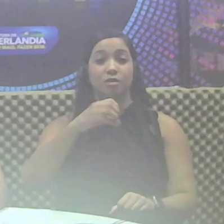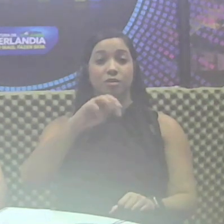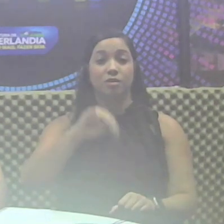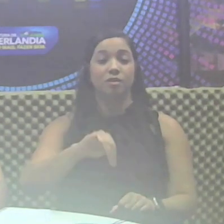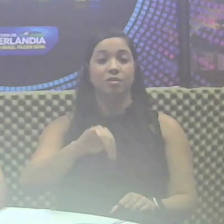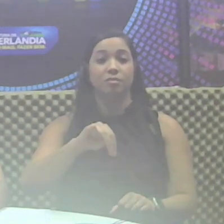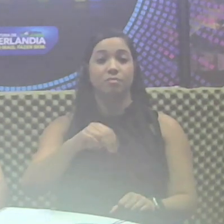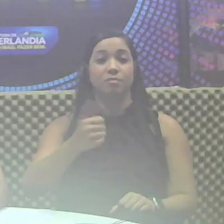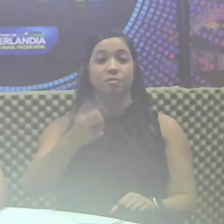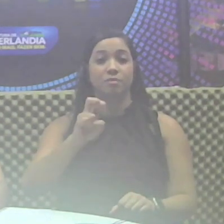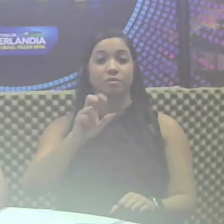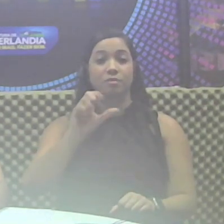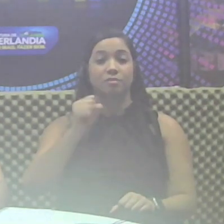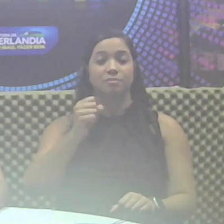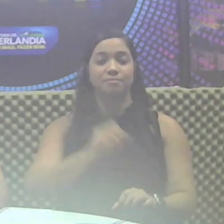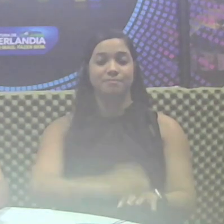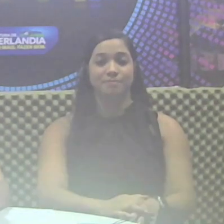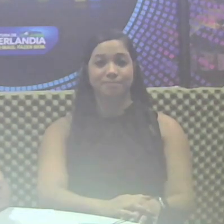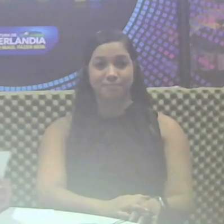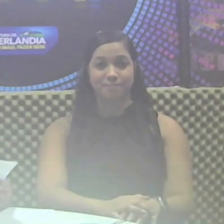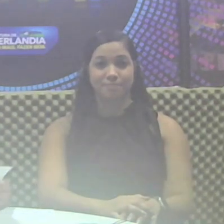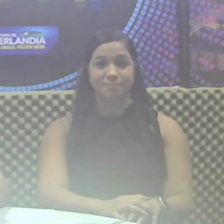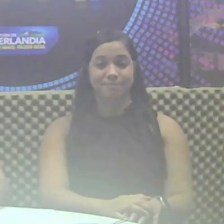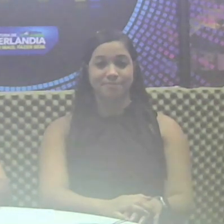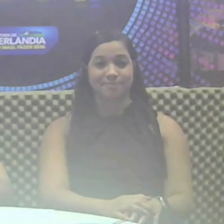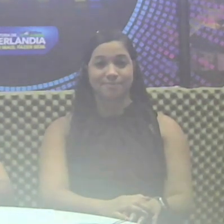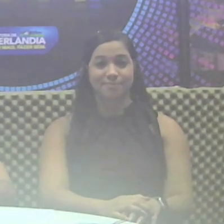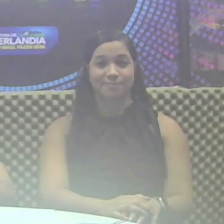e 15 segundos.